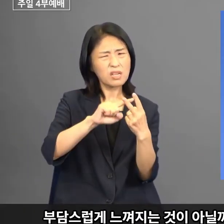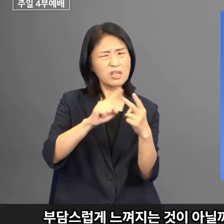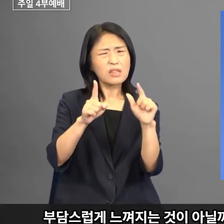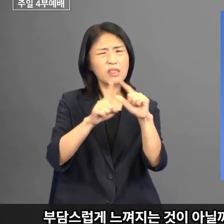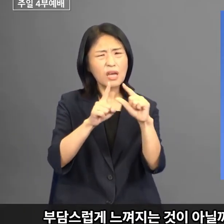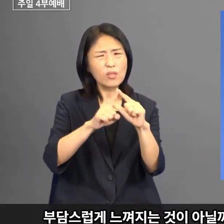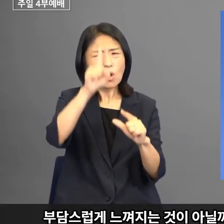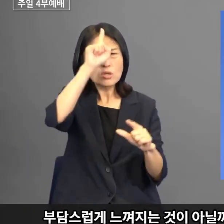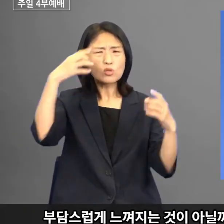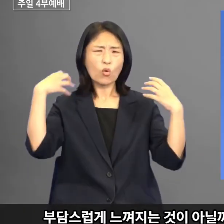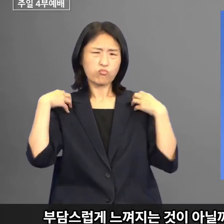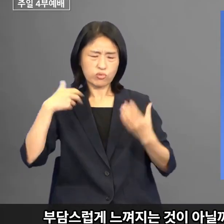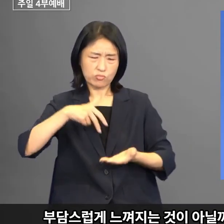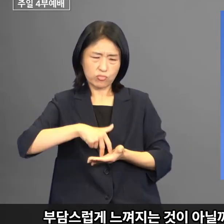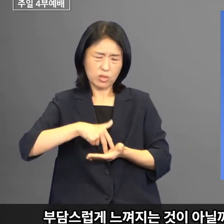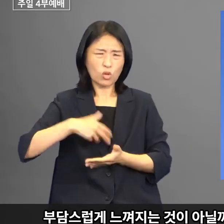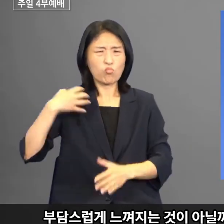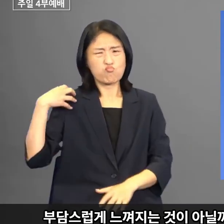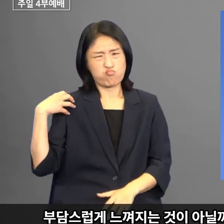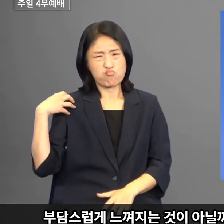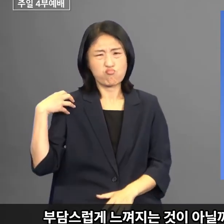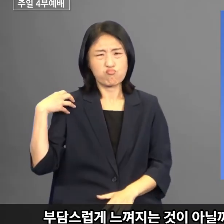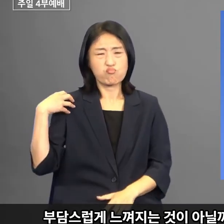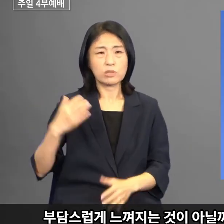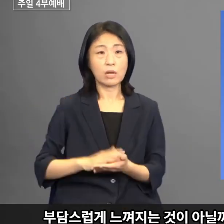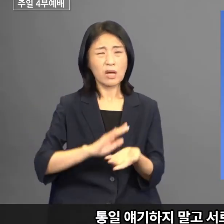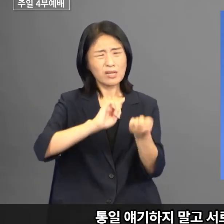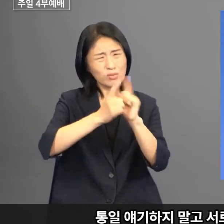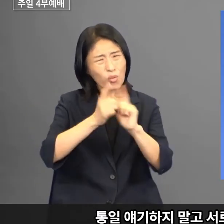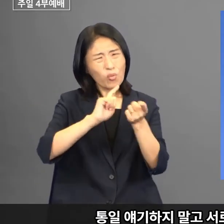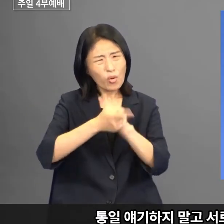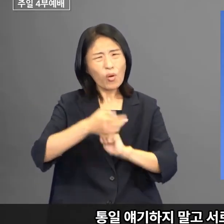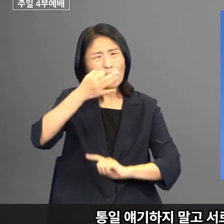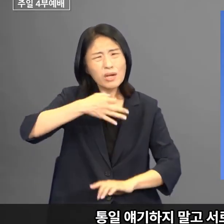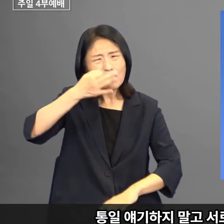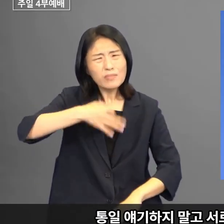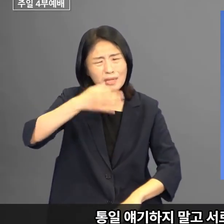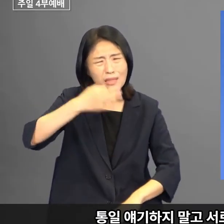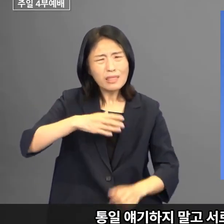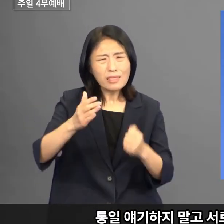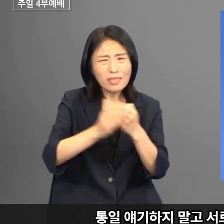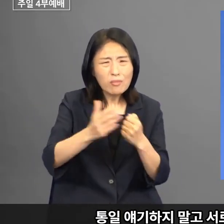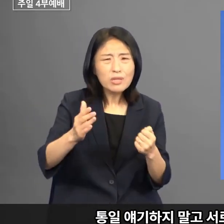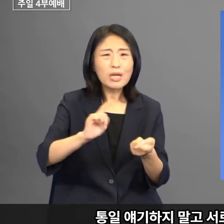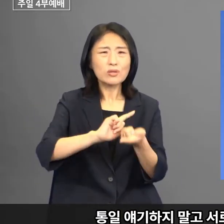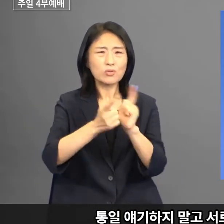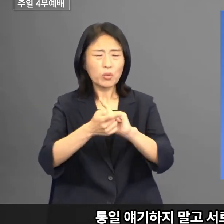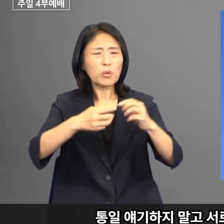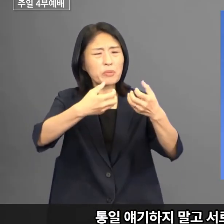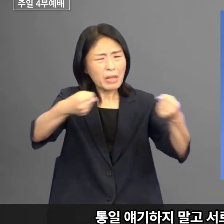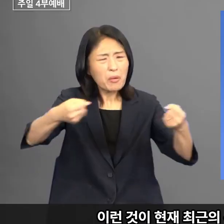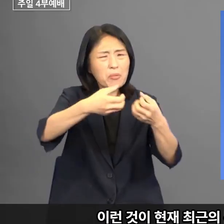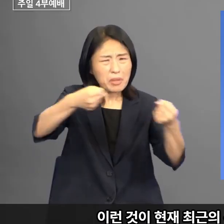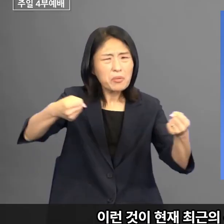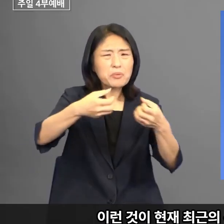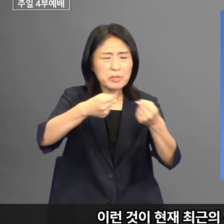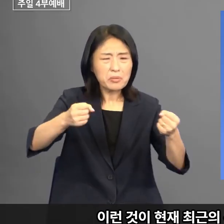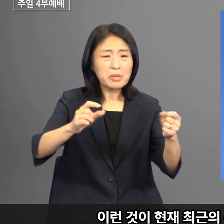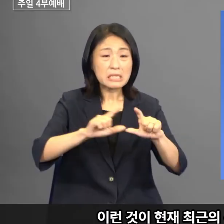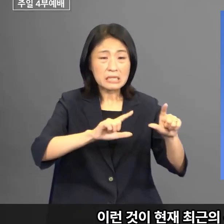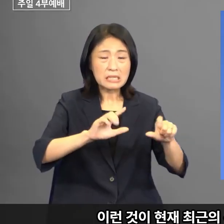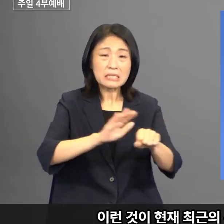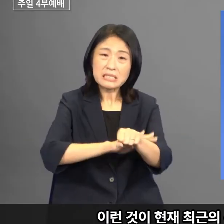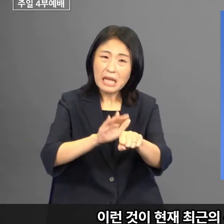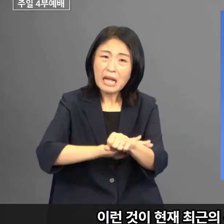부담스럽게 느껴지는 것이 아닐까 싶을 정도로, 이제는 서로 힘드니까 통일 얘기하지 말고 서로 그냥 따로따로 잘 지내자, 이런